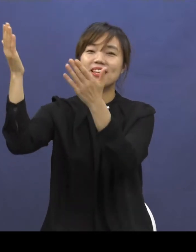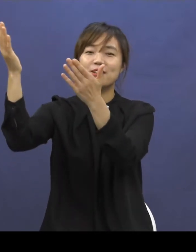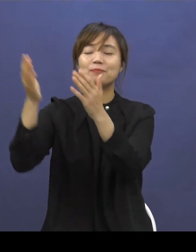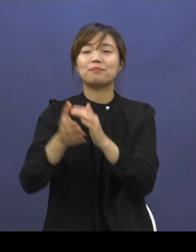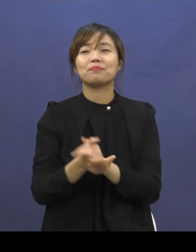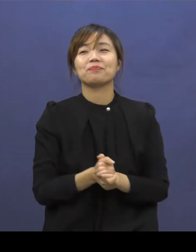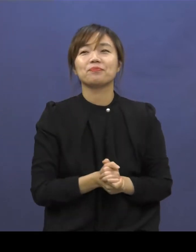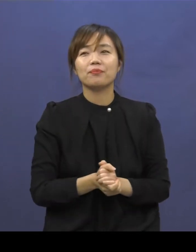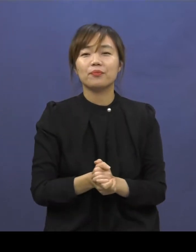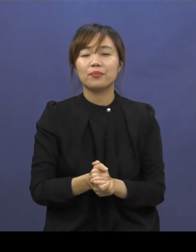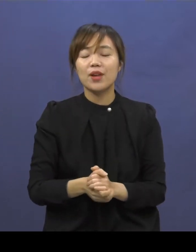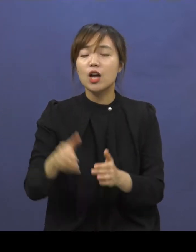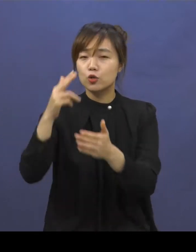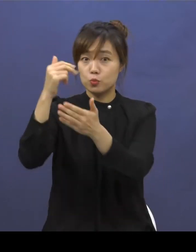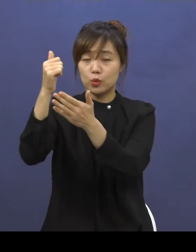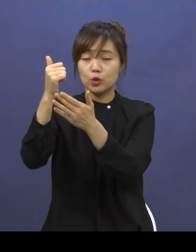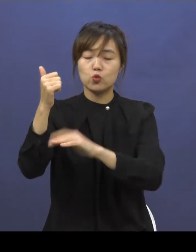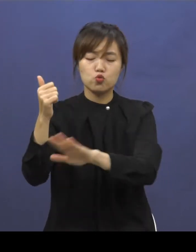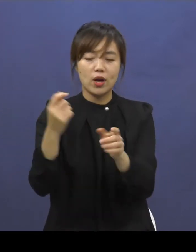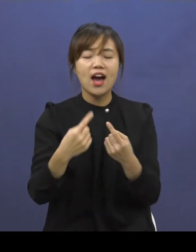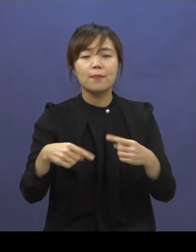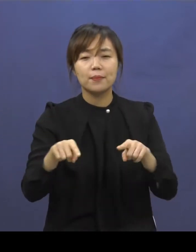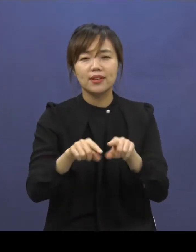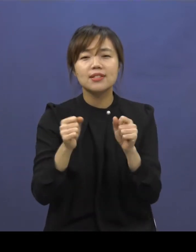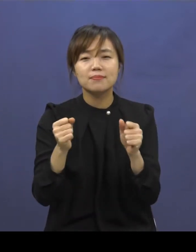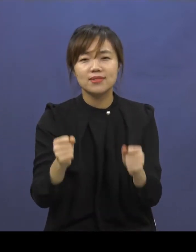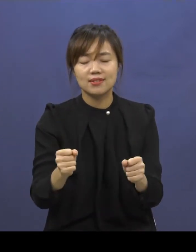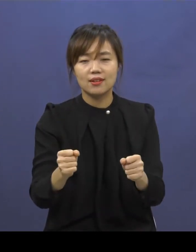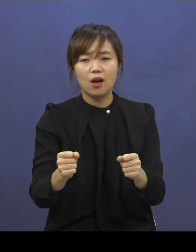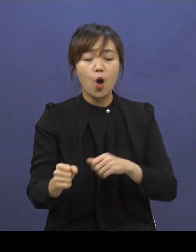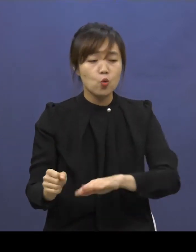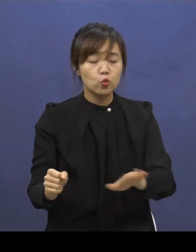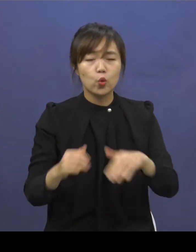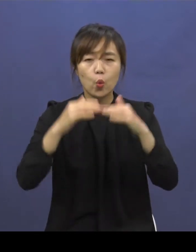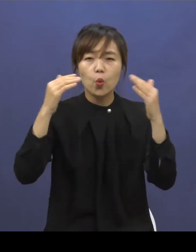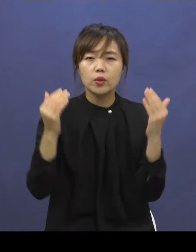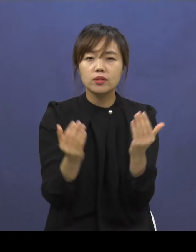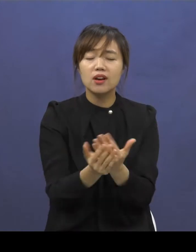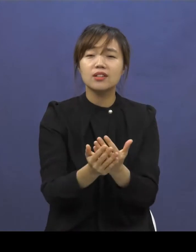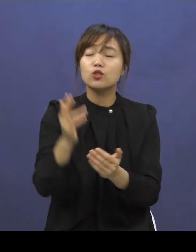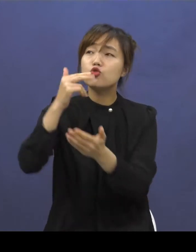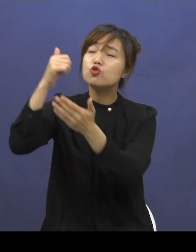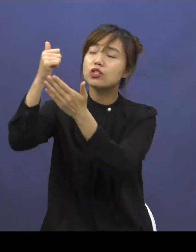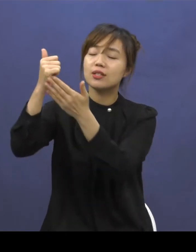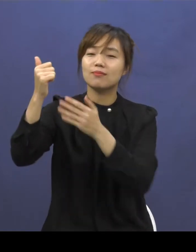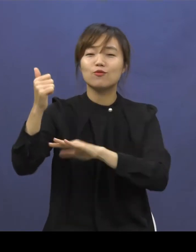함께 하십니다. 우리를 온전케 하실 주님이 우리와 이렇게 함께 하십니다.